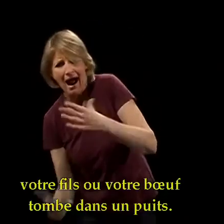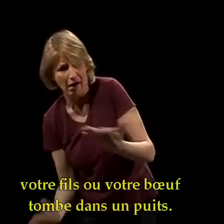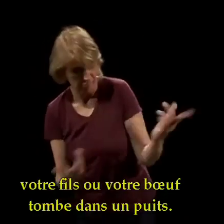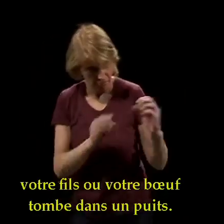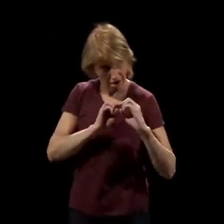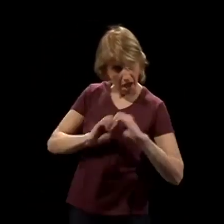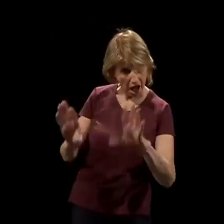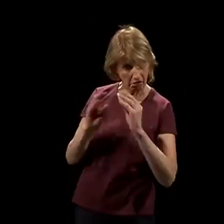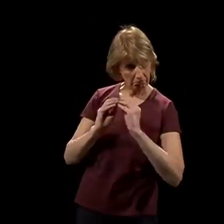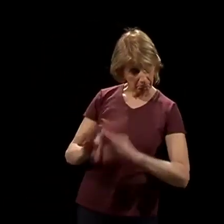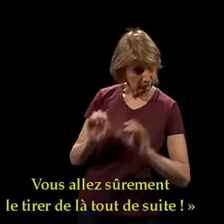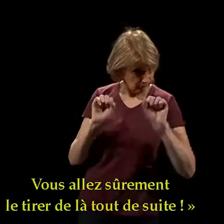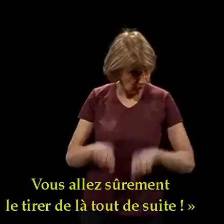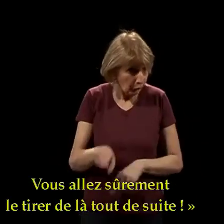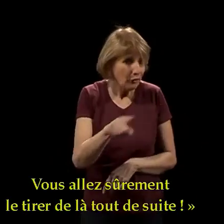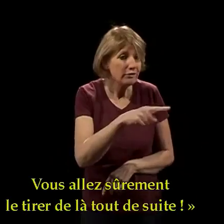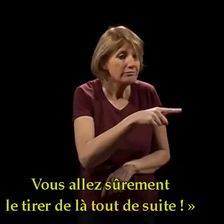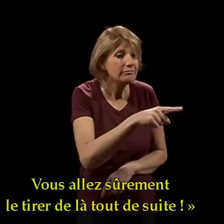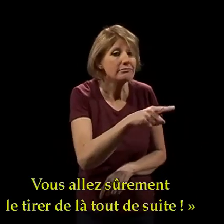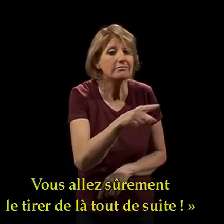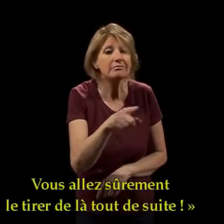Vous allez sûrement le tirer de là tout de suite.